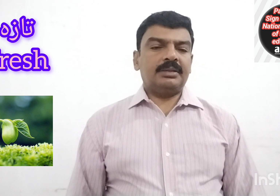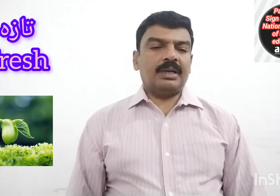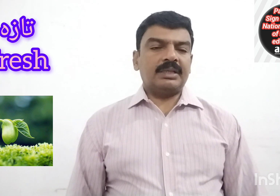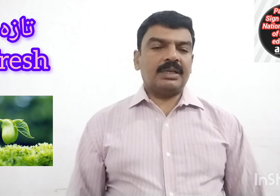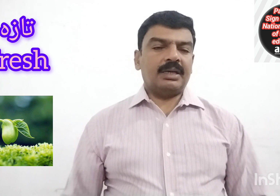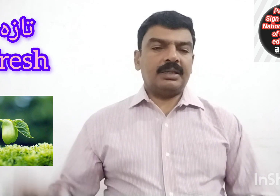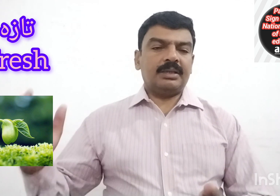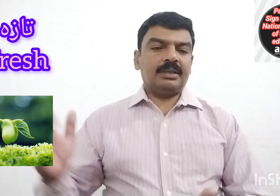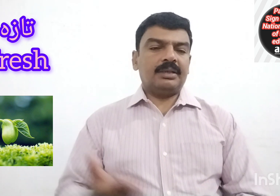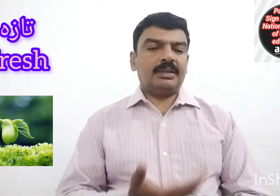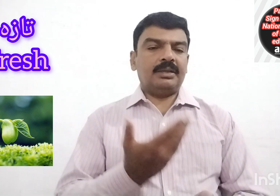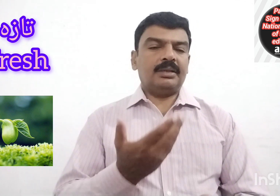ताजा।